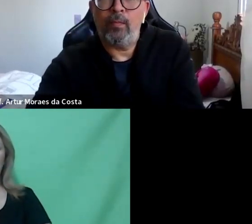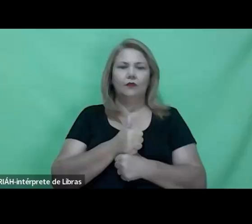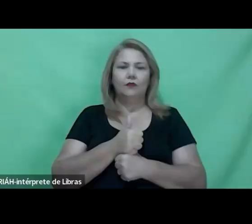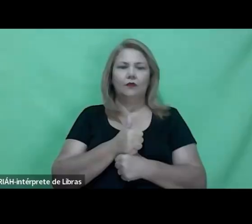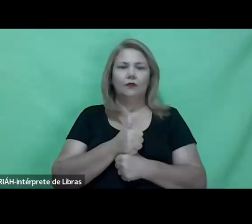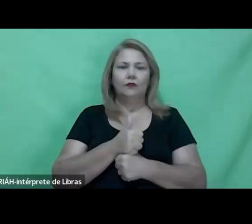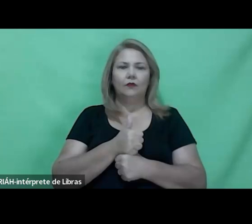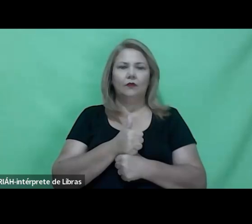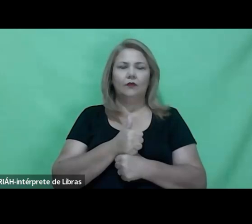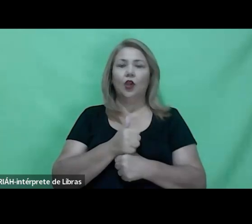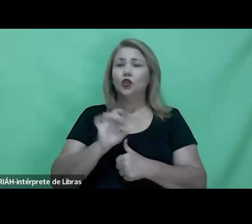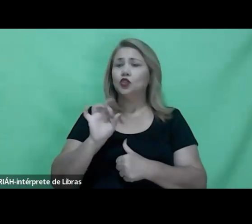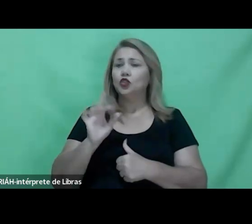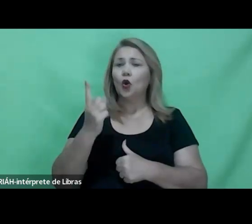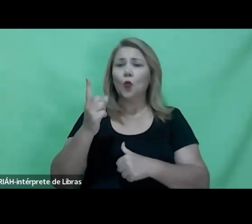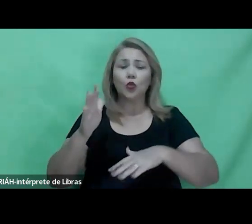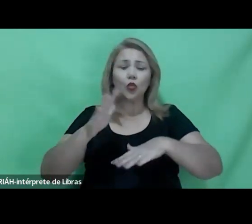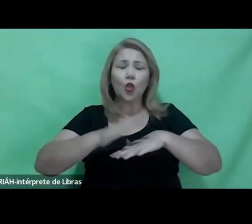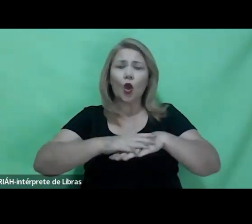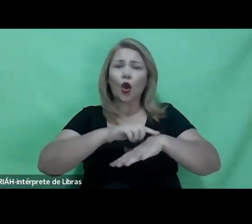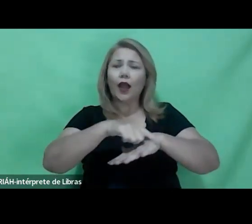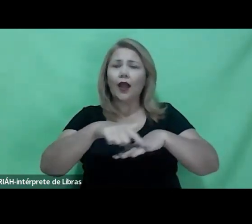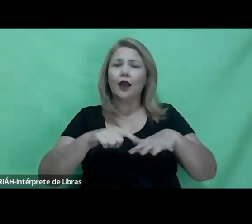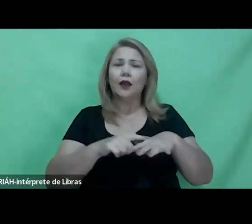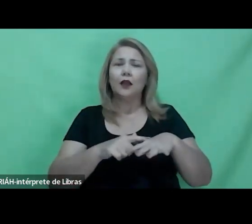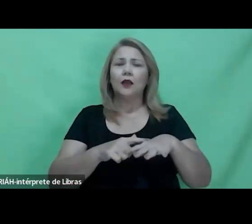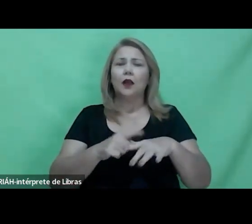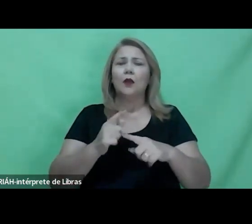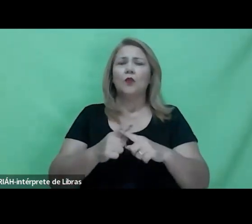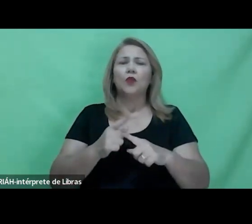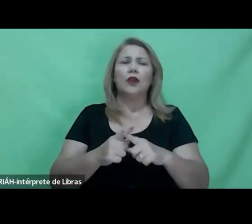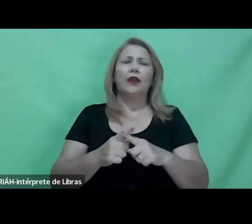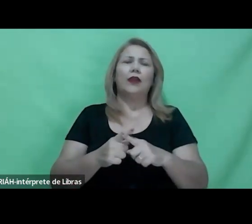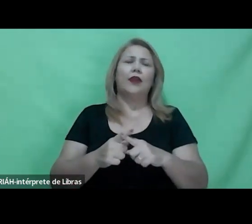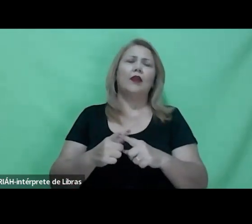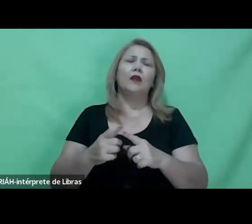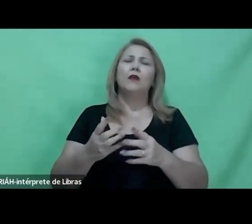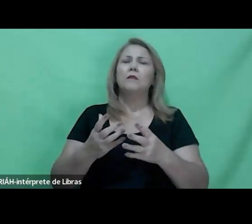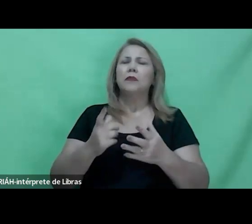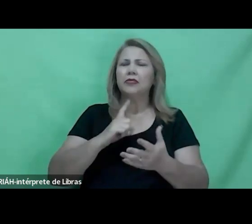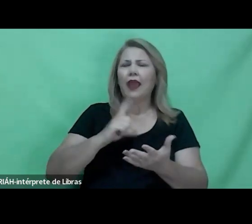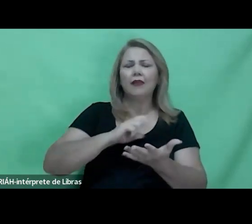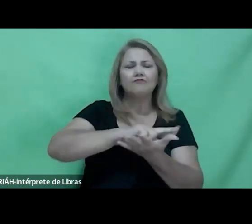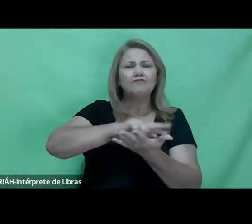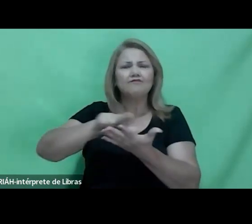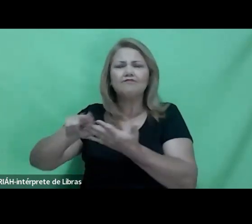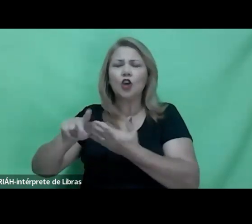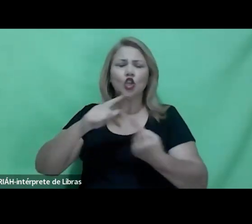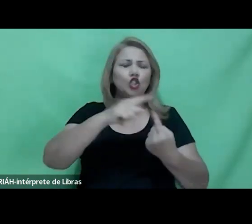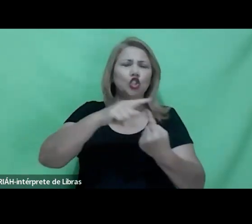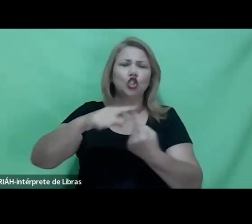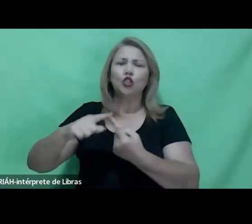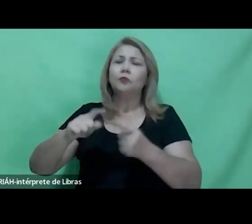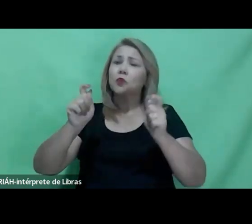patas de la Torre sí pero hay muchísimos recursos que se pueden utilizar